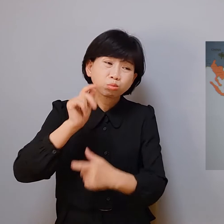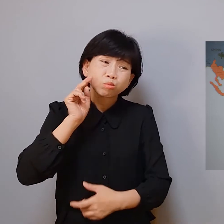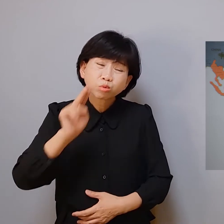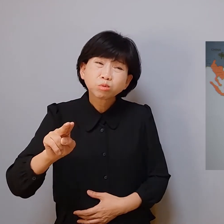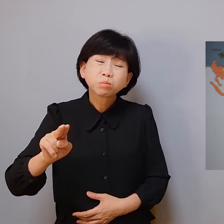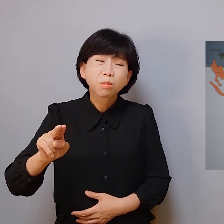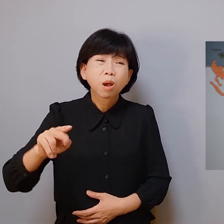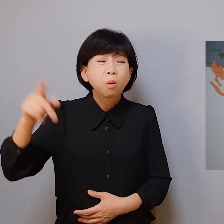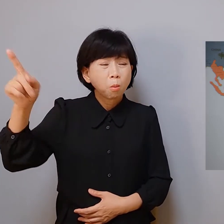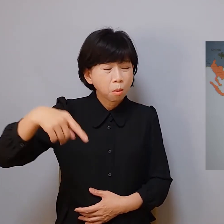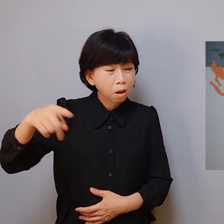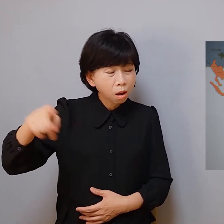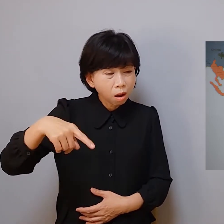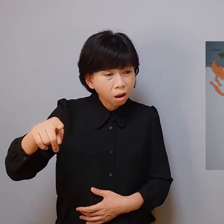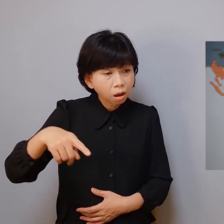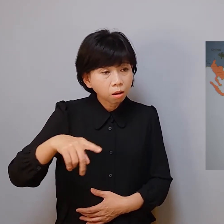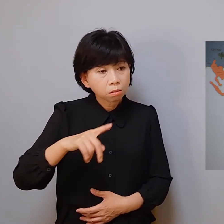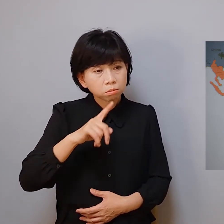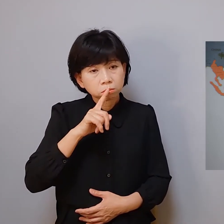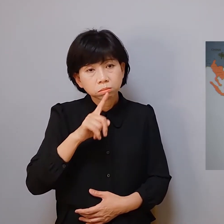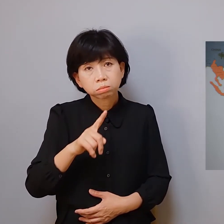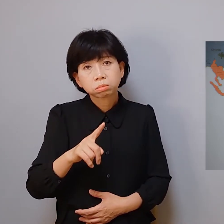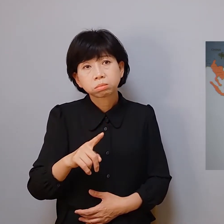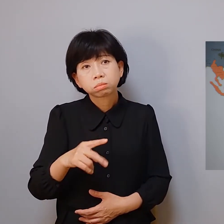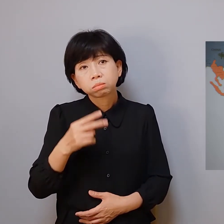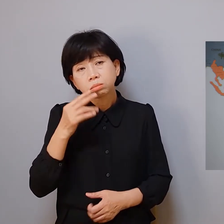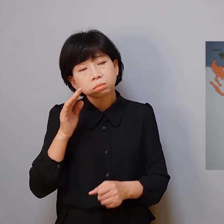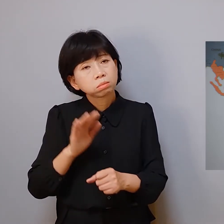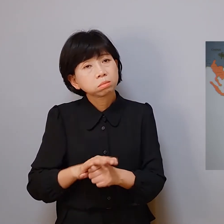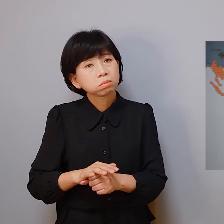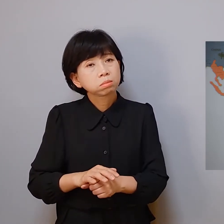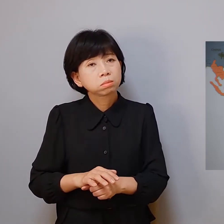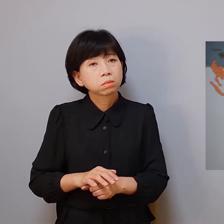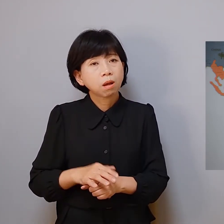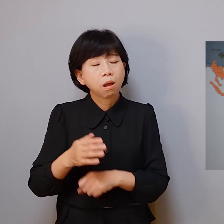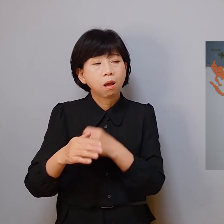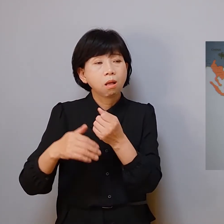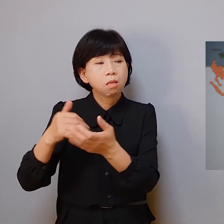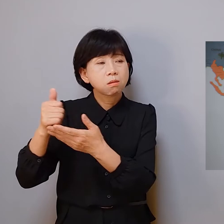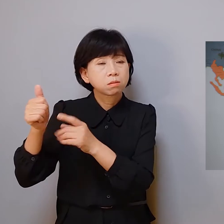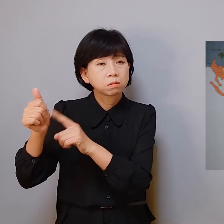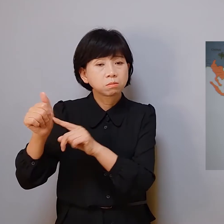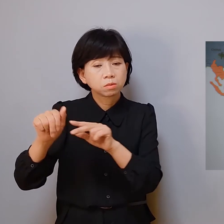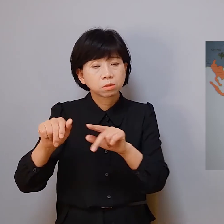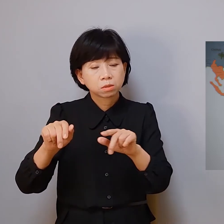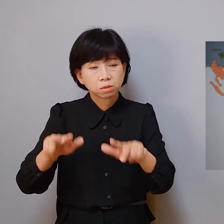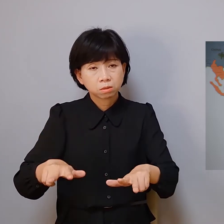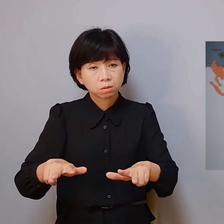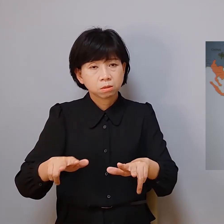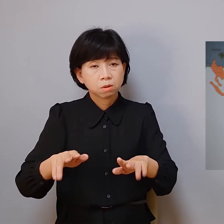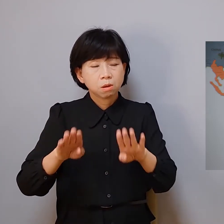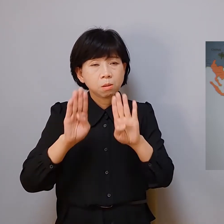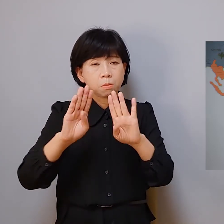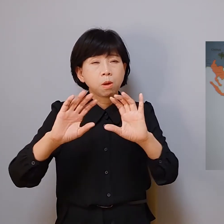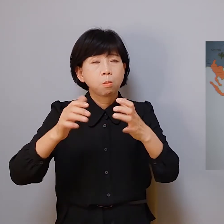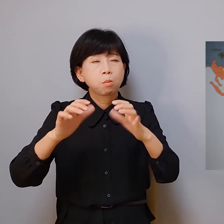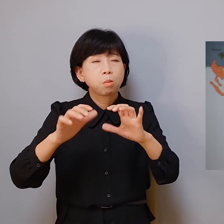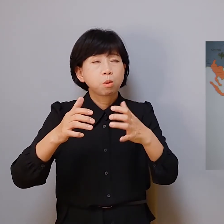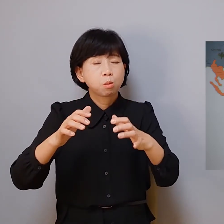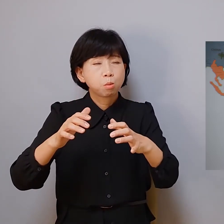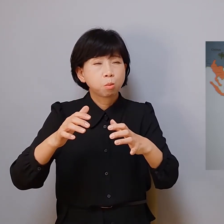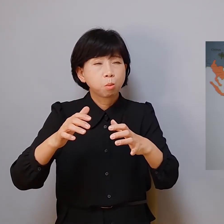더 어려울걸, 더 힘들걸, 하나님이 말씀하시면서 이 바벨론의 강포를 설명해 주는